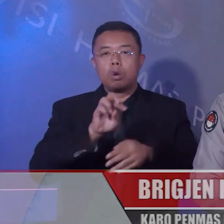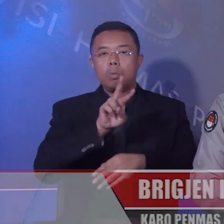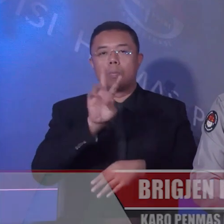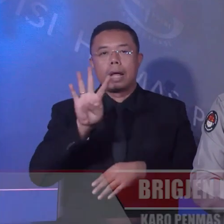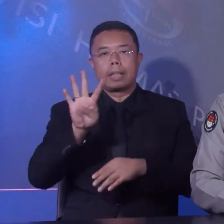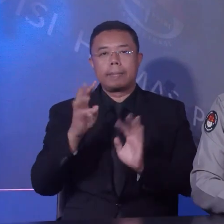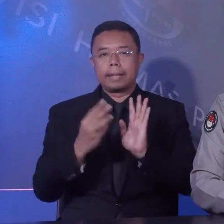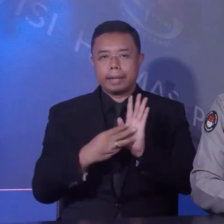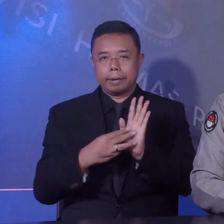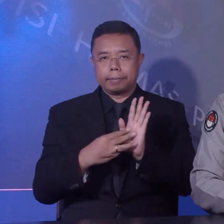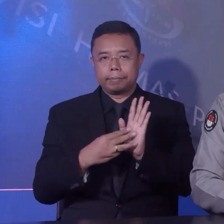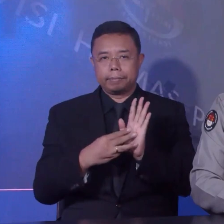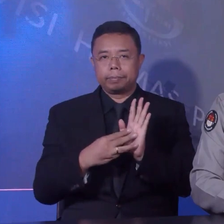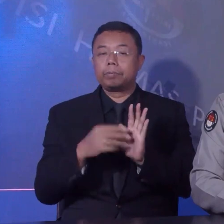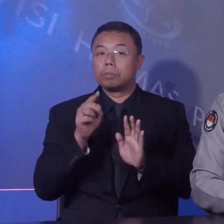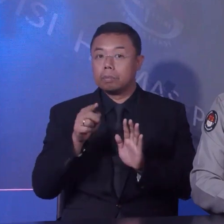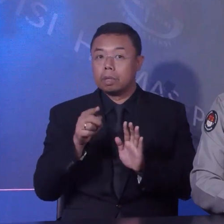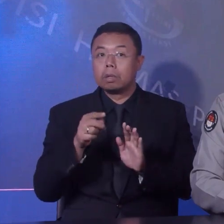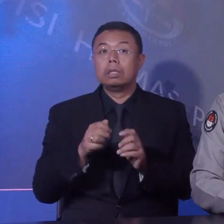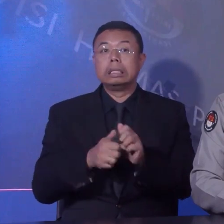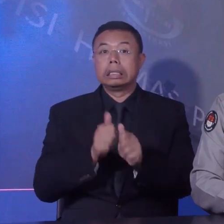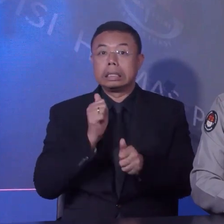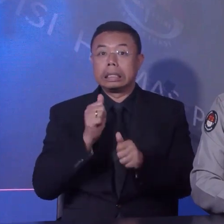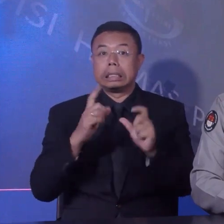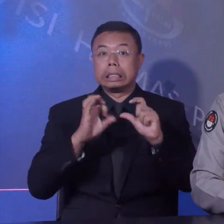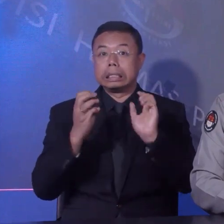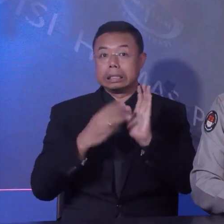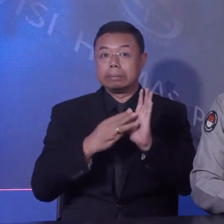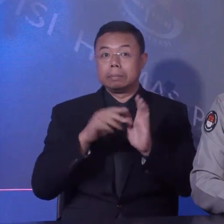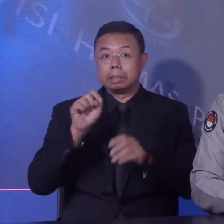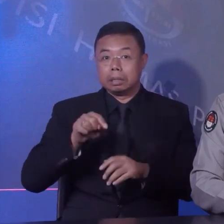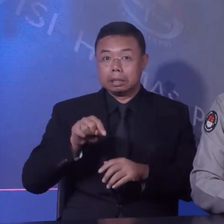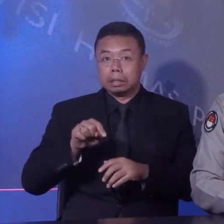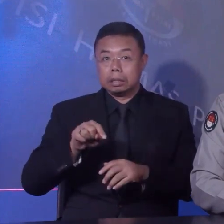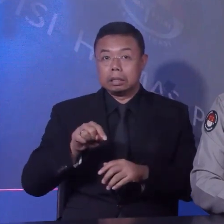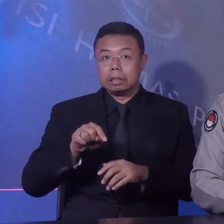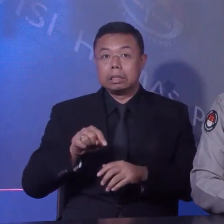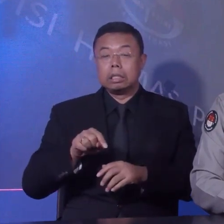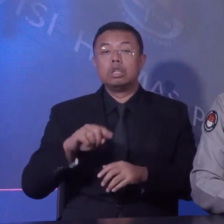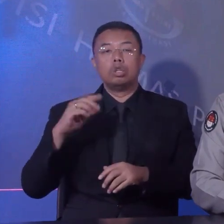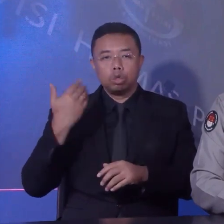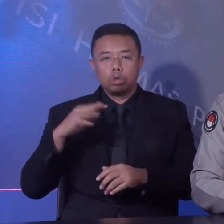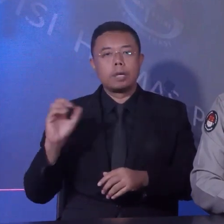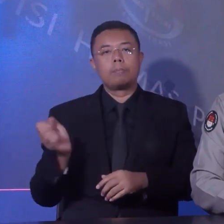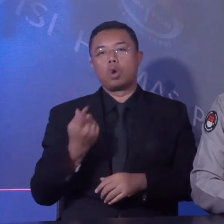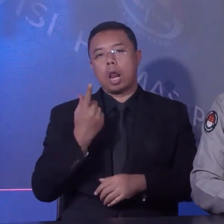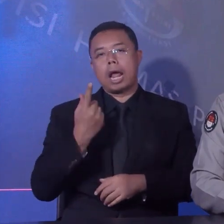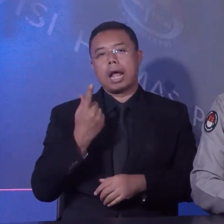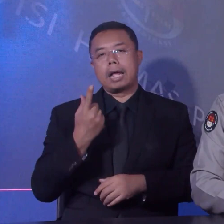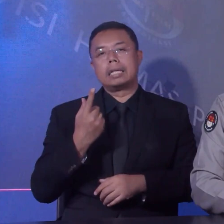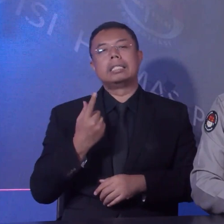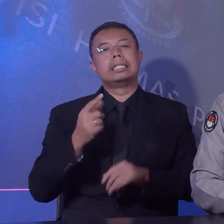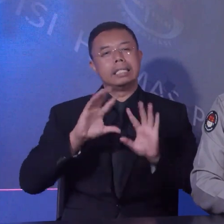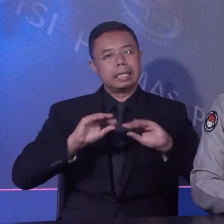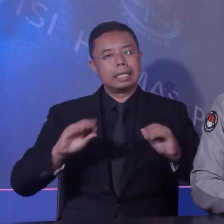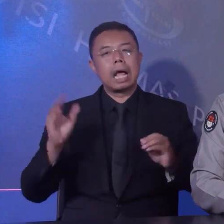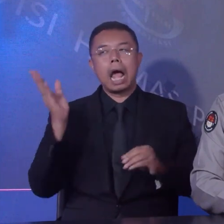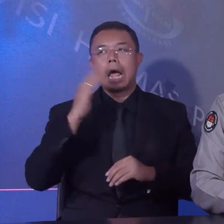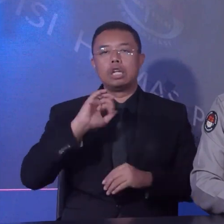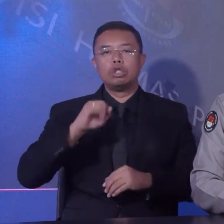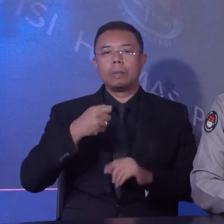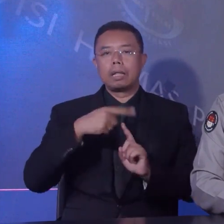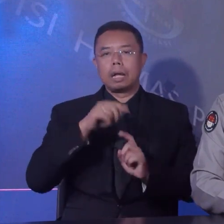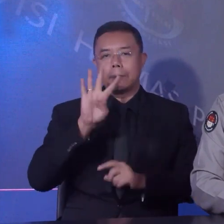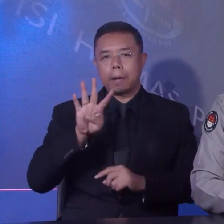24 m pemberlakuan ujian praktek SIM tersebut sudah mulai diberlakukan pada Jumat